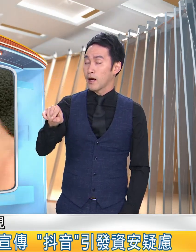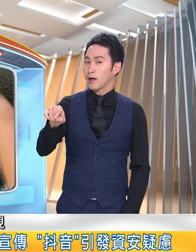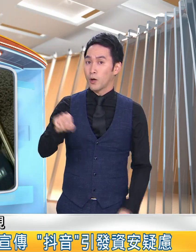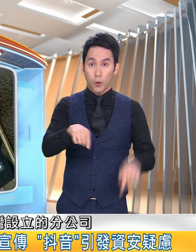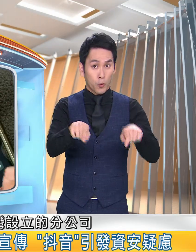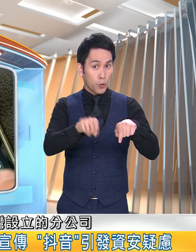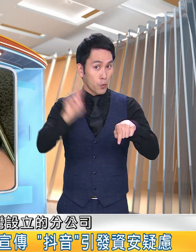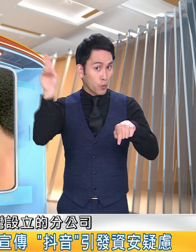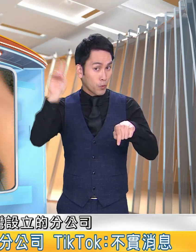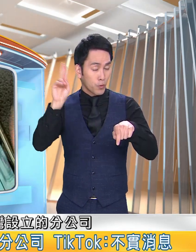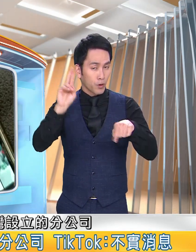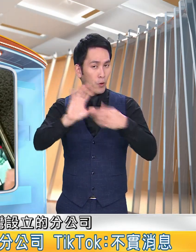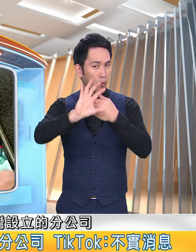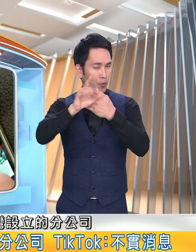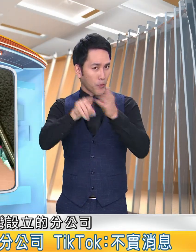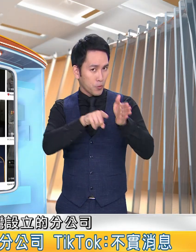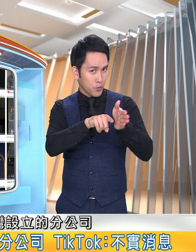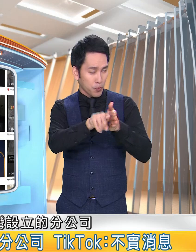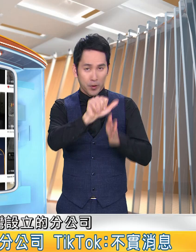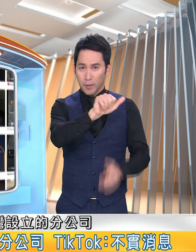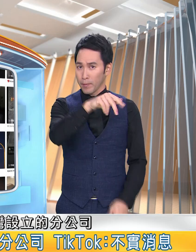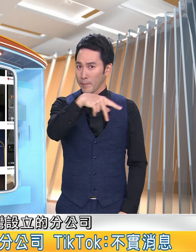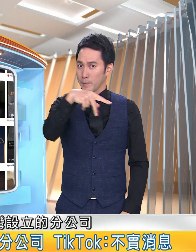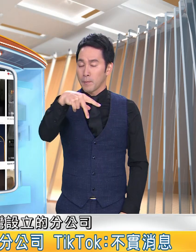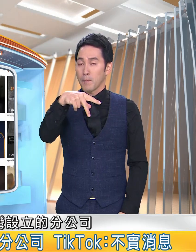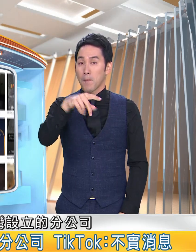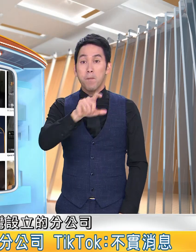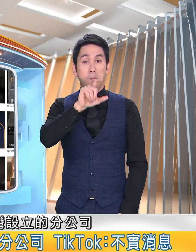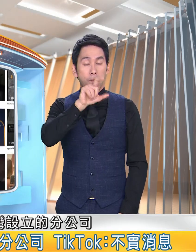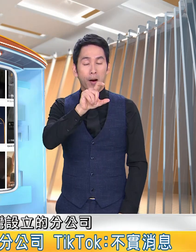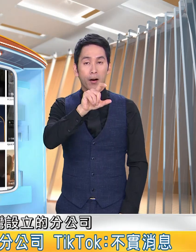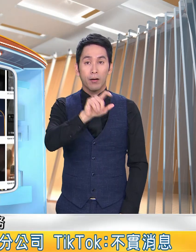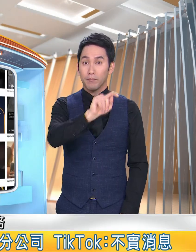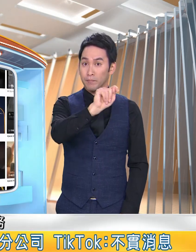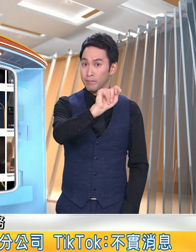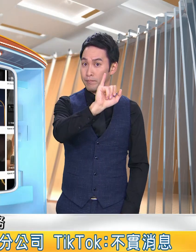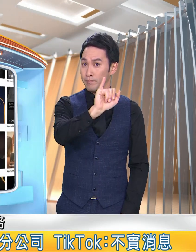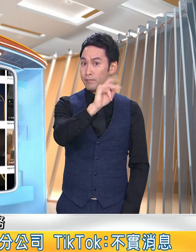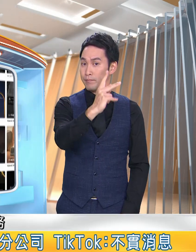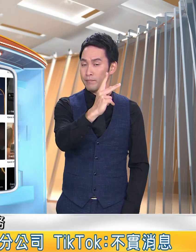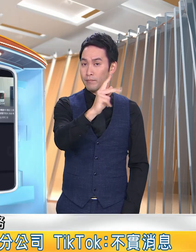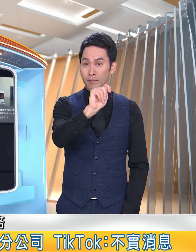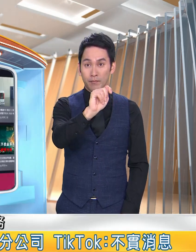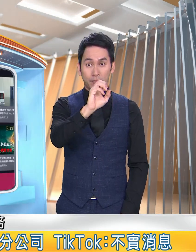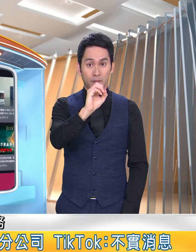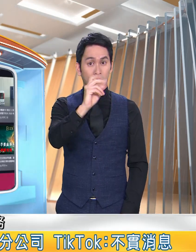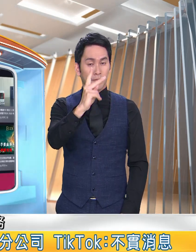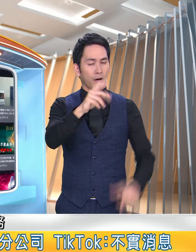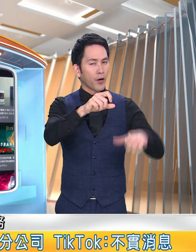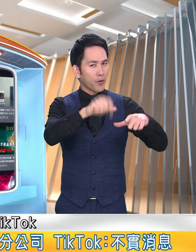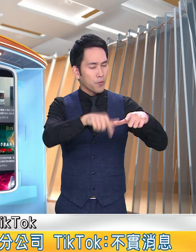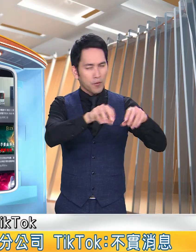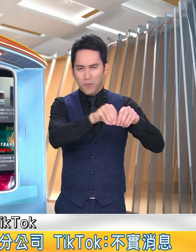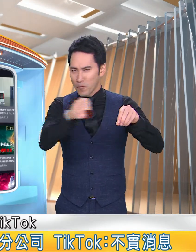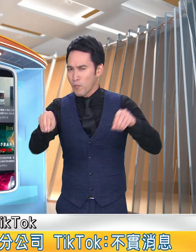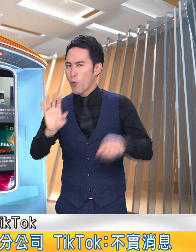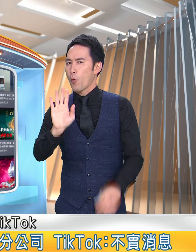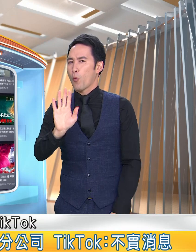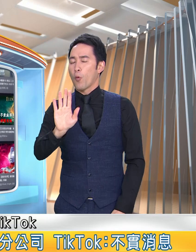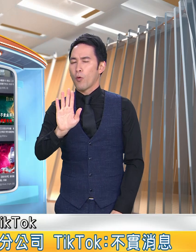现疑似是抖音在台湾设立的分公司，并且违法从事业务。不过，抖音国际